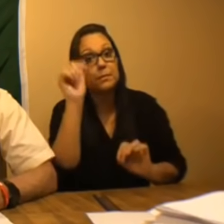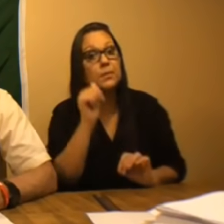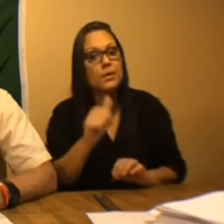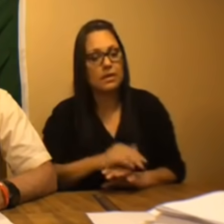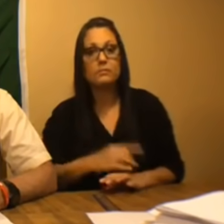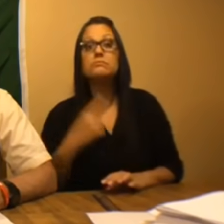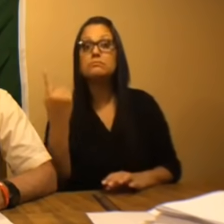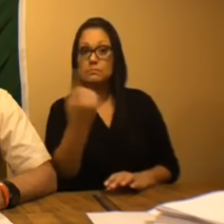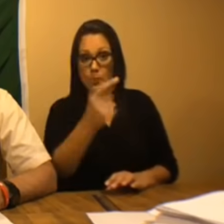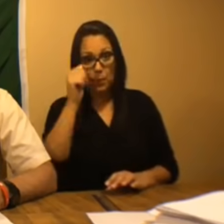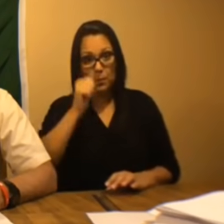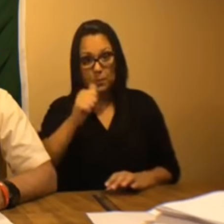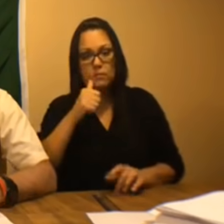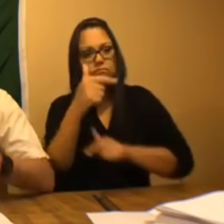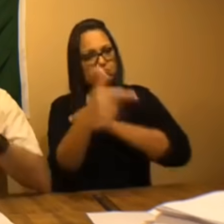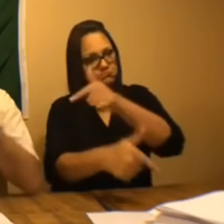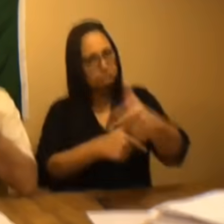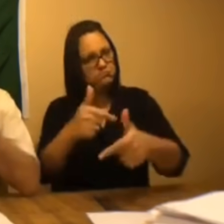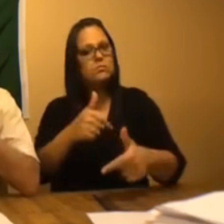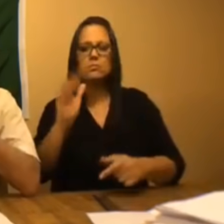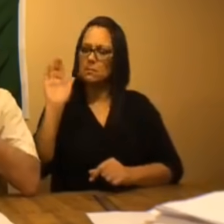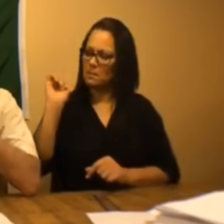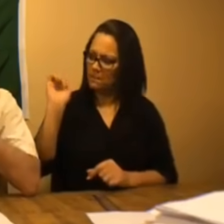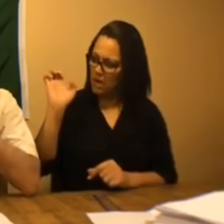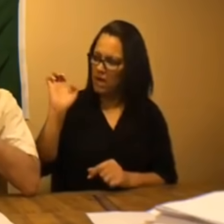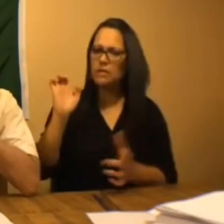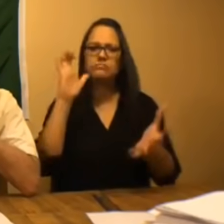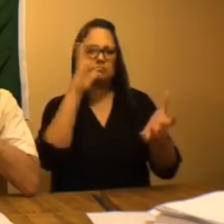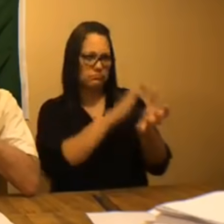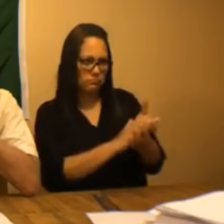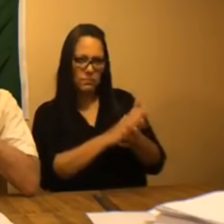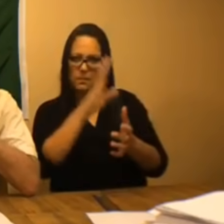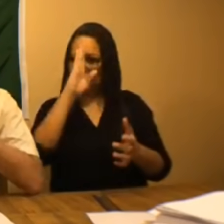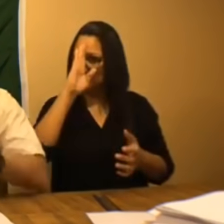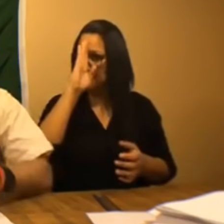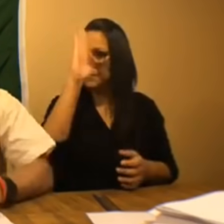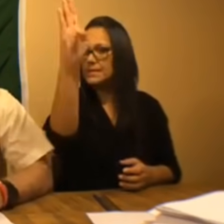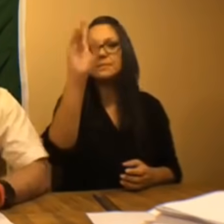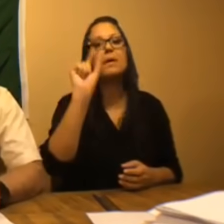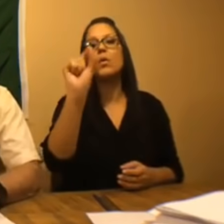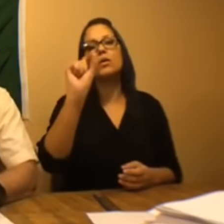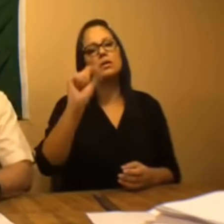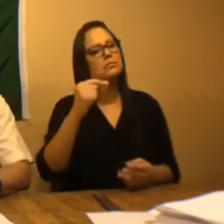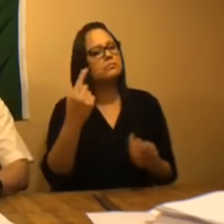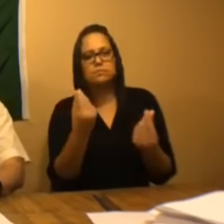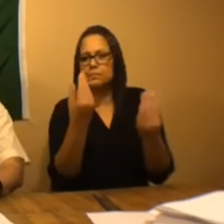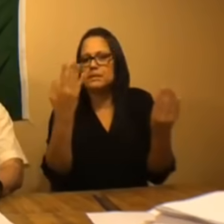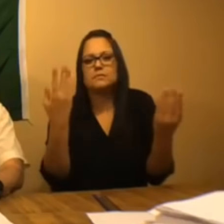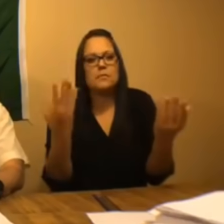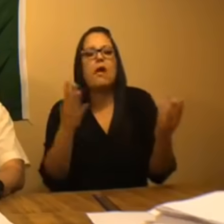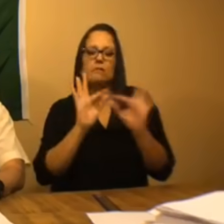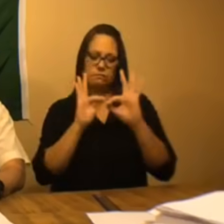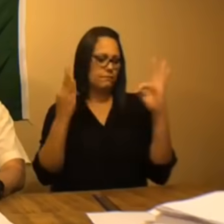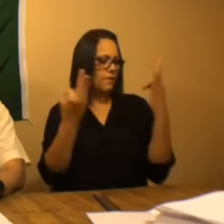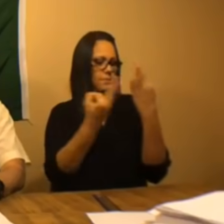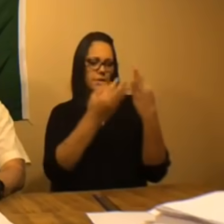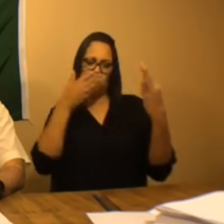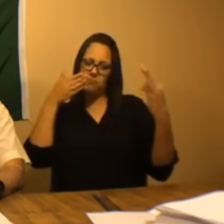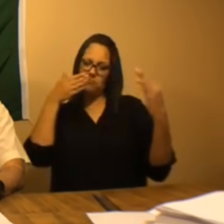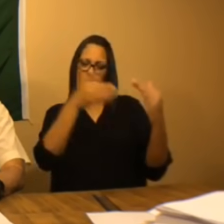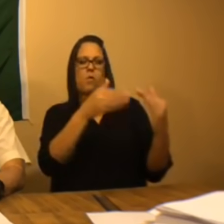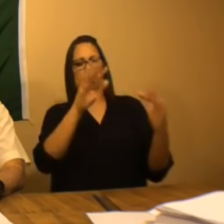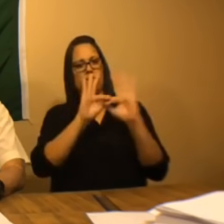mulheres trabalhadoras, mães, esposa, e o nosso maior patrimônio é a nossa família. Esse é o nosso maior alvo, o nosso